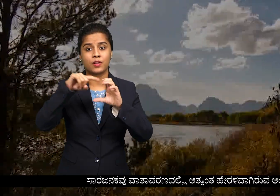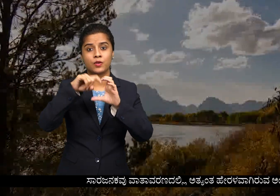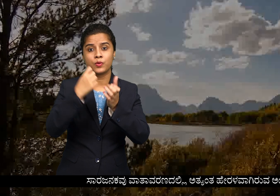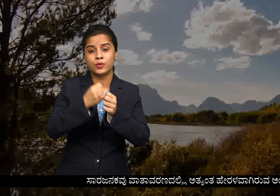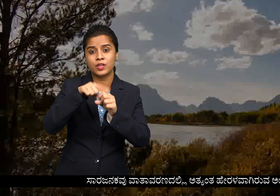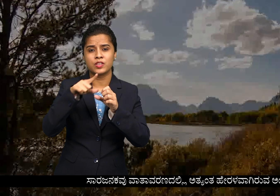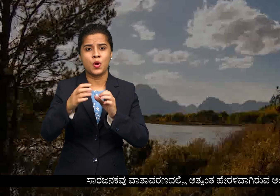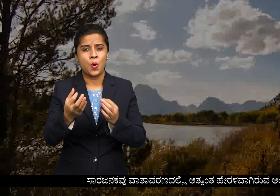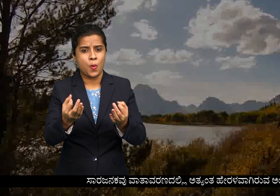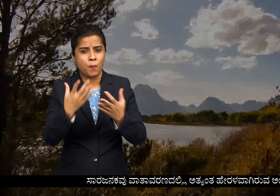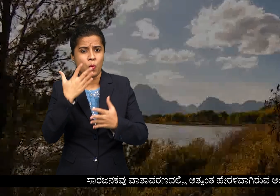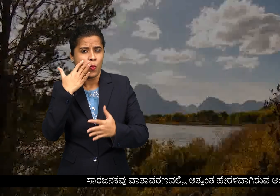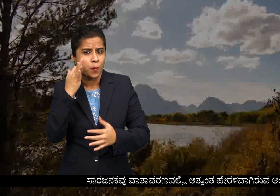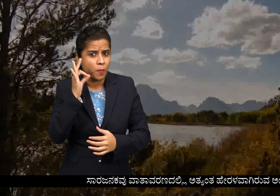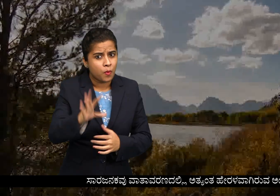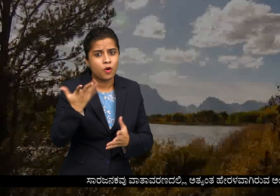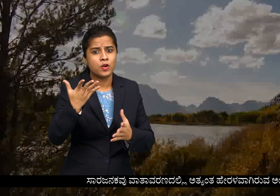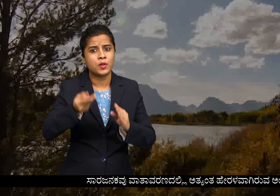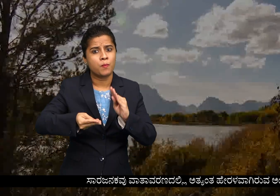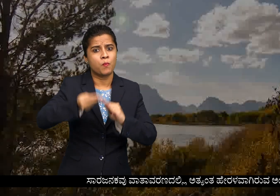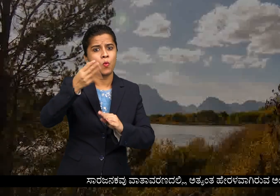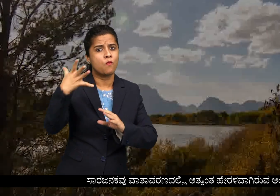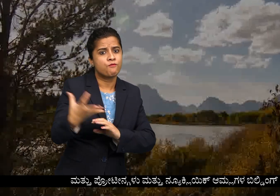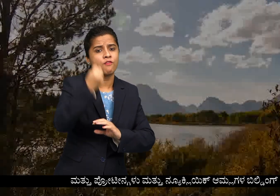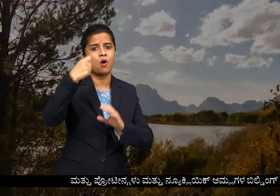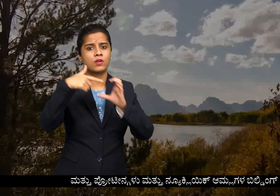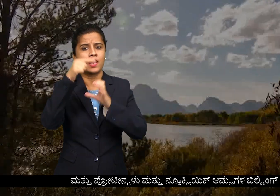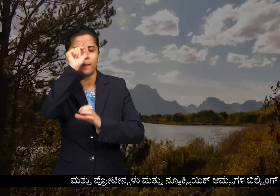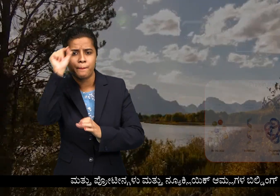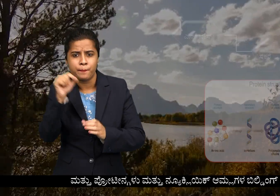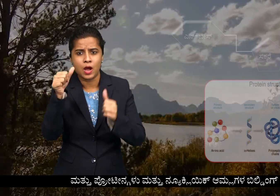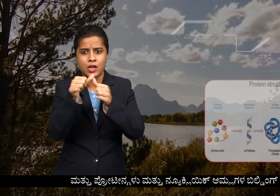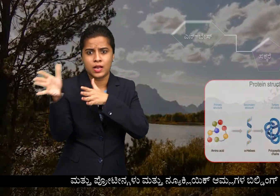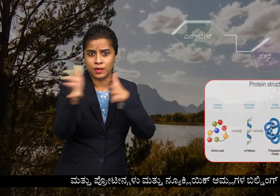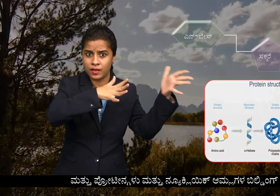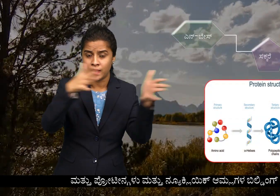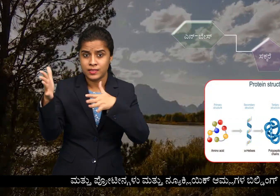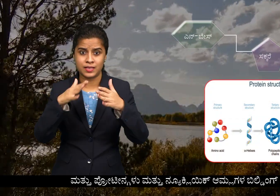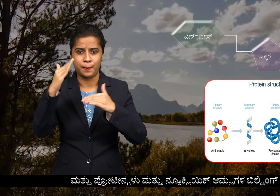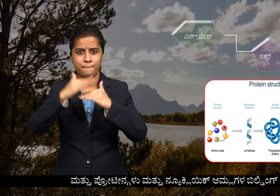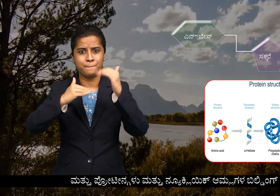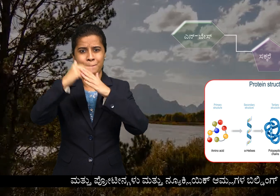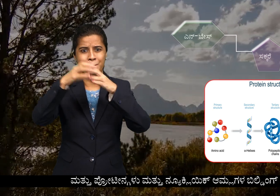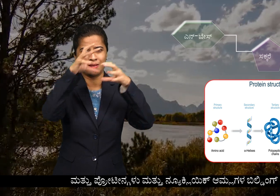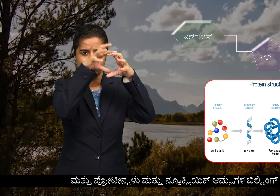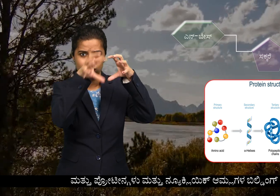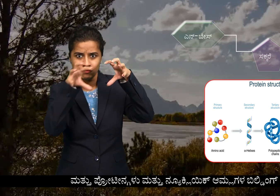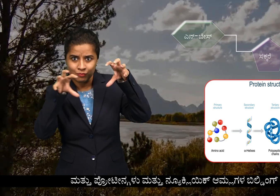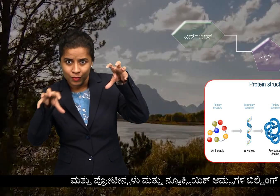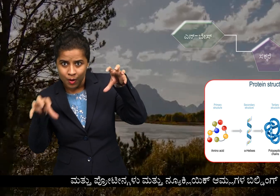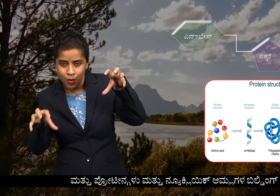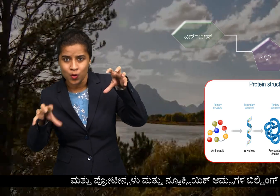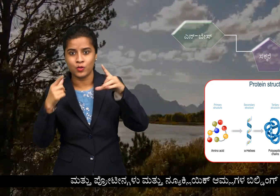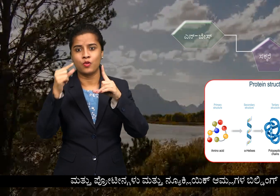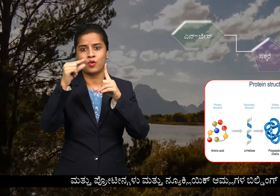ಸಾರಜನಕವು ವಾತಾವರಣದಲ್ಲಿ ಅತ್ಯಂತ ಹೇರಳವಾಗಿರುವ ಅಂಶವಾಗಿದೆ ಮತ್ತು ಪ್ರೋಟೀನ್ಗಳು ಮತ್ತು ನ್ಯೂಕ್ಲಿಯಿಕ್ ಆಮ್ಲಗಳ ಬಿಲ್ಡಿಂಗ್ ಬ್ಲಾಕ್